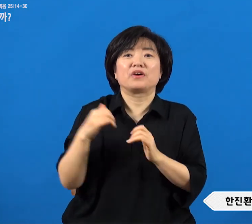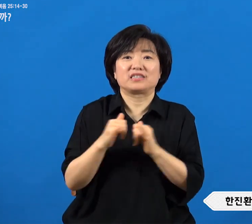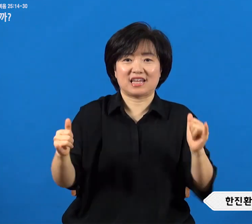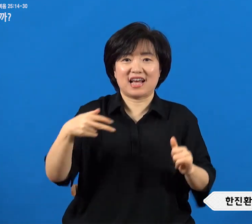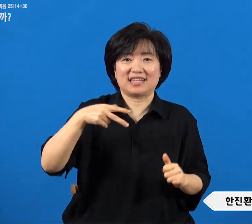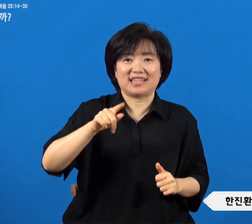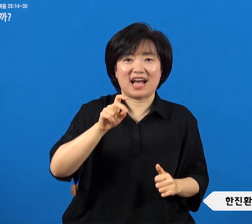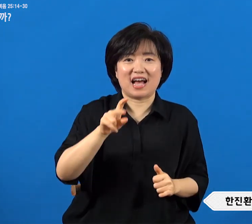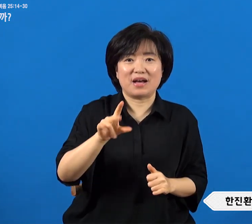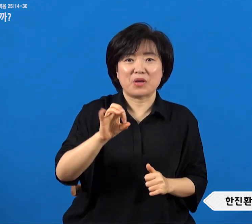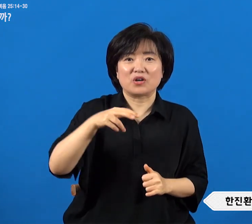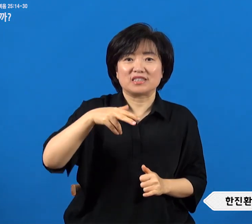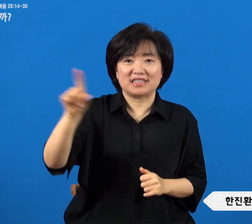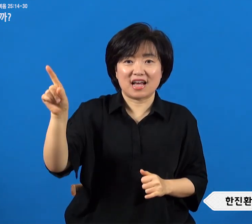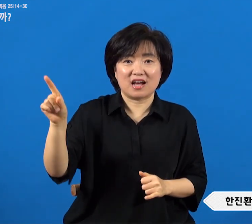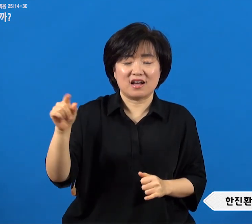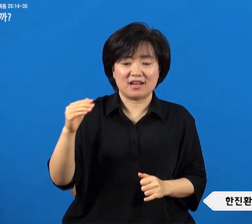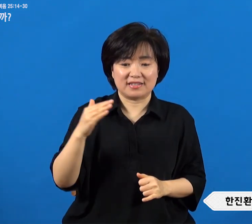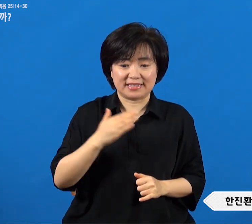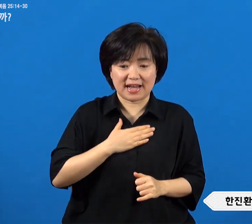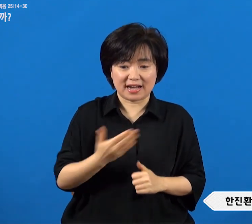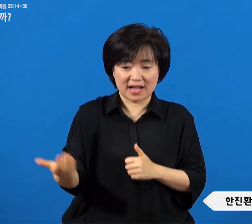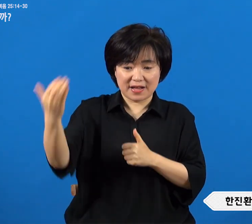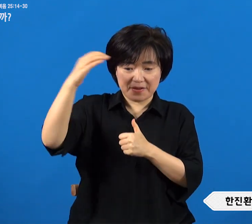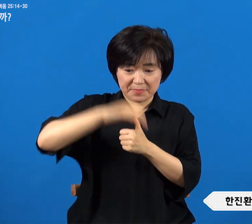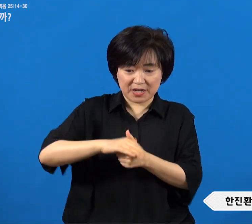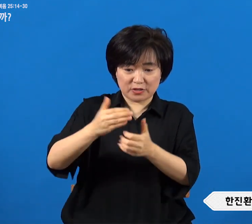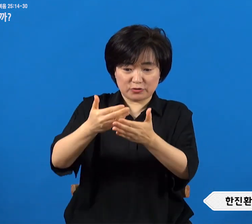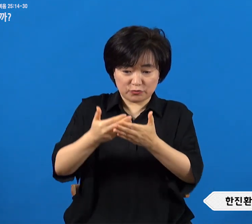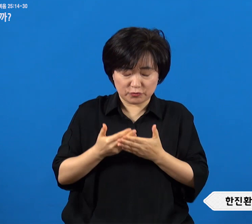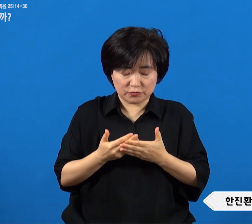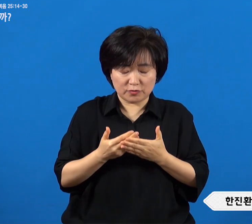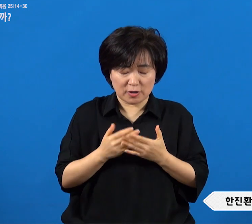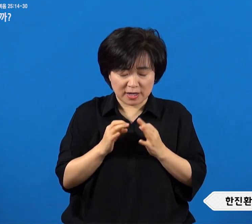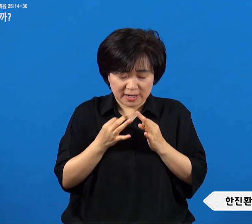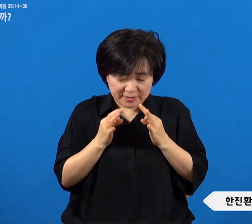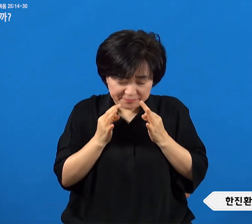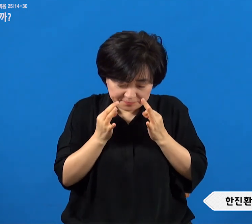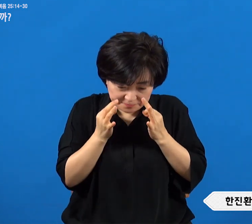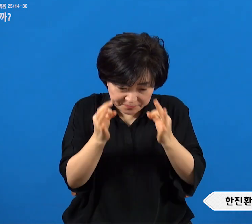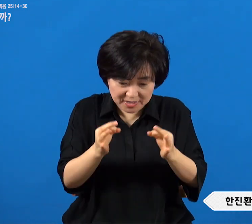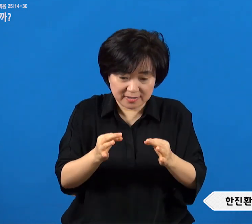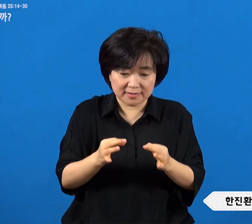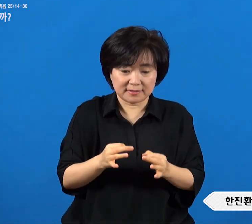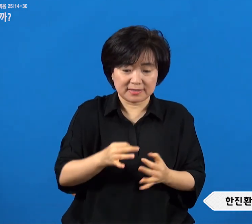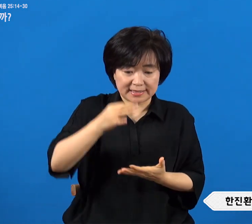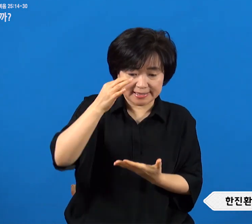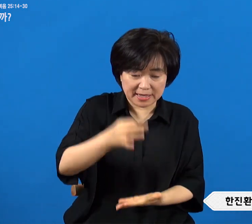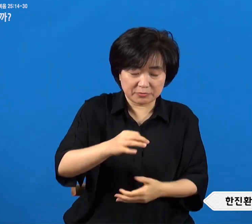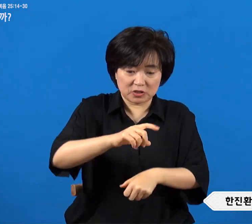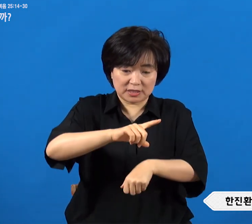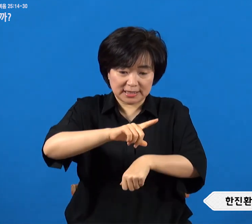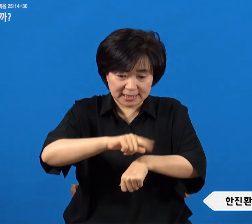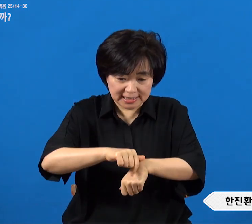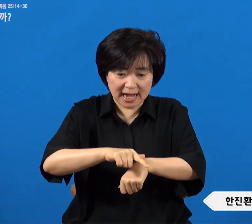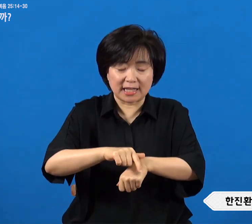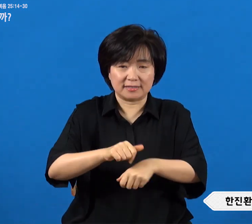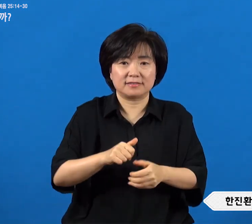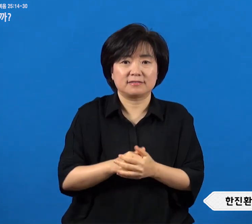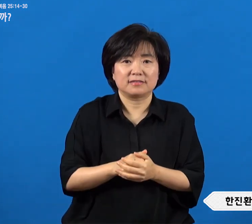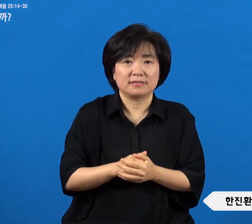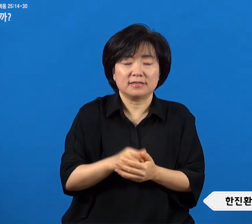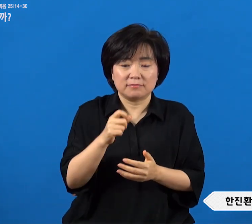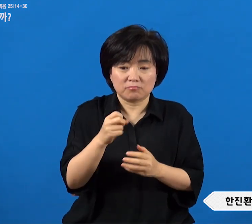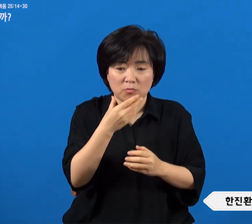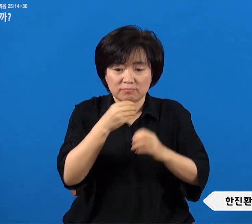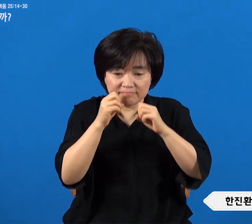자원을 총동원해서 하나님이 맡겨주신 재물, 시간, 재능, 그 자원을 총동원해서